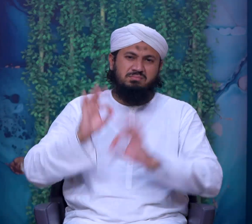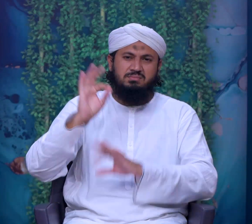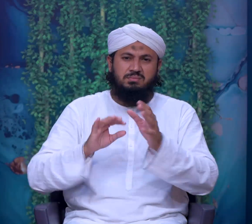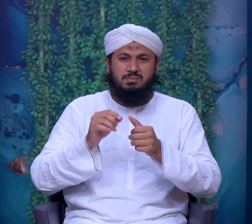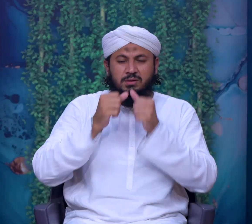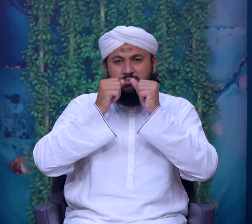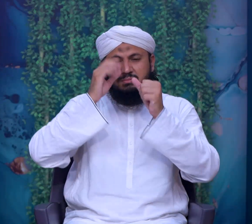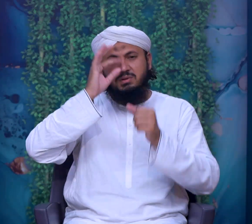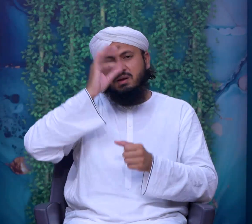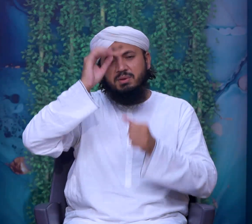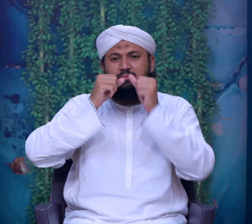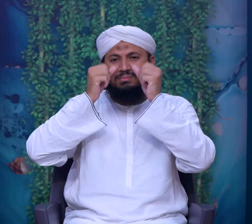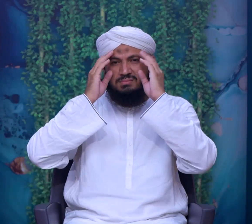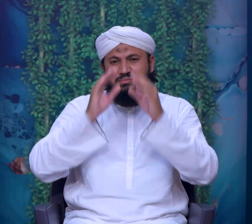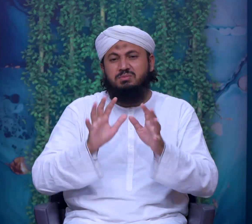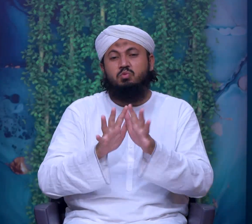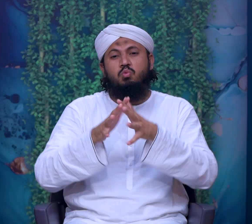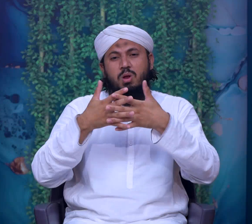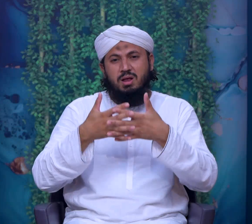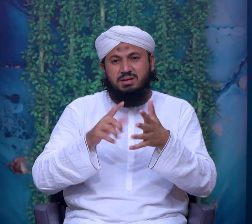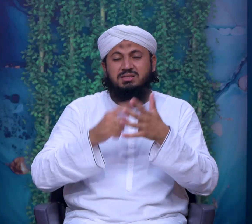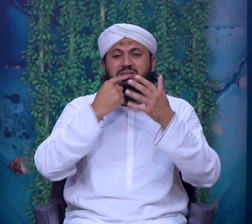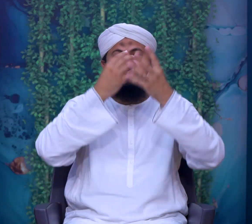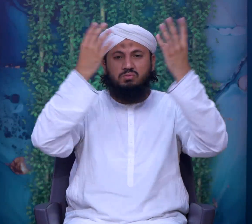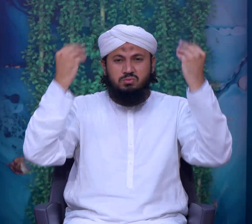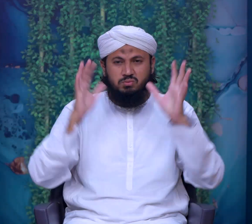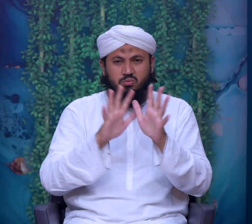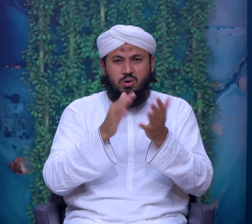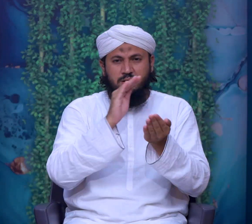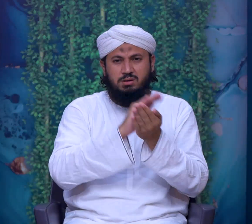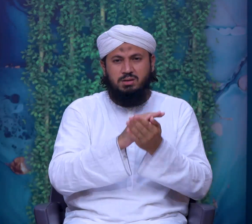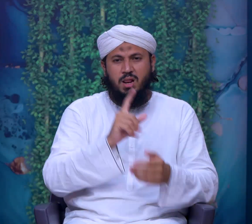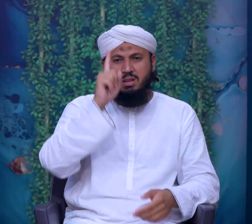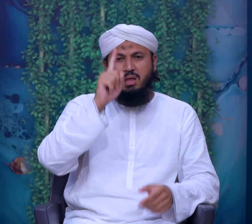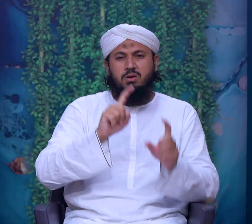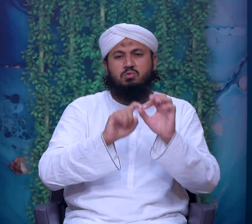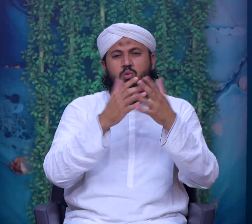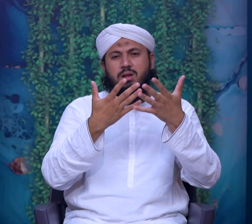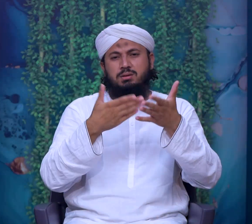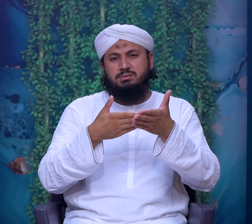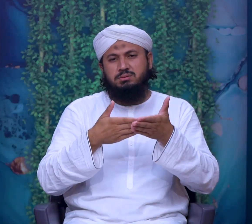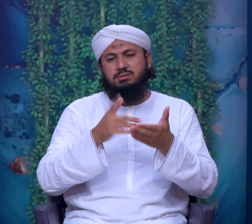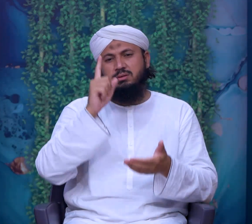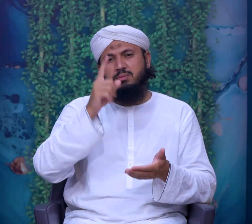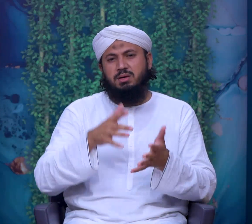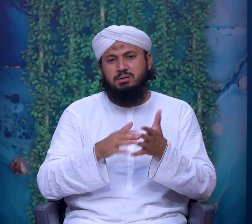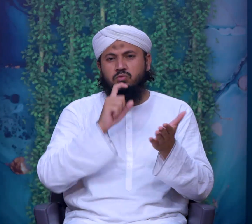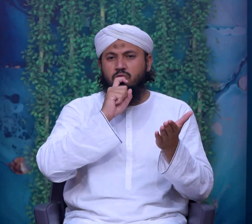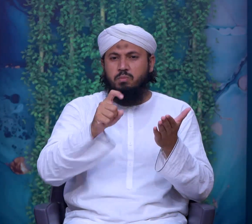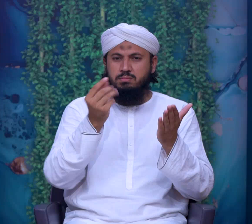پاک میں بھی آپ صلی اللہ علیہ وآلہ وصحبہ وسلم کو نور فرمایا گیا ہے۔ چنانچہ اللہ پاک پارہ 6 سورۃ المائدہ کی